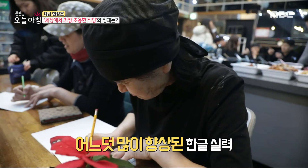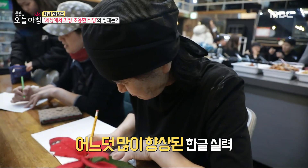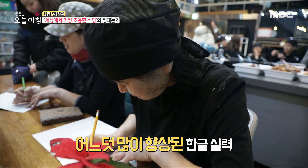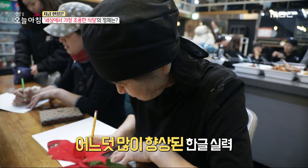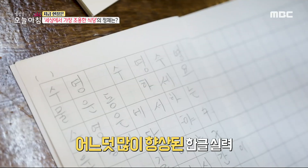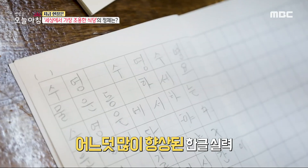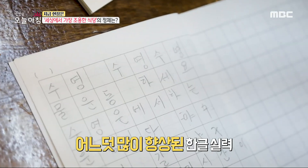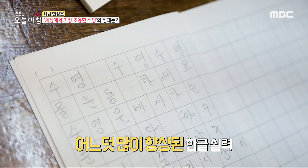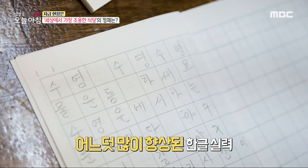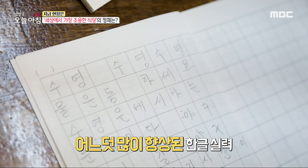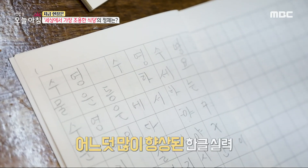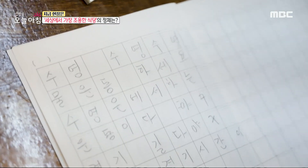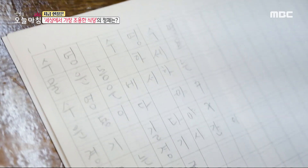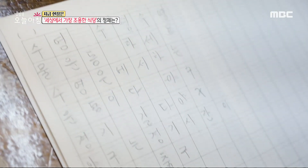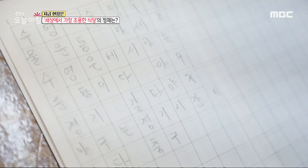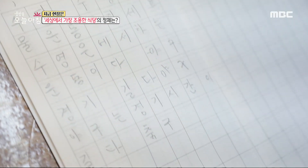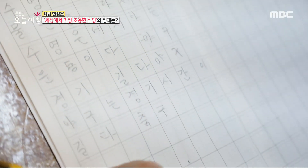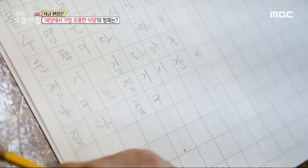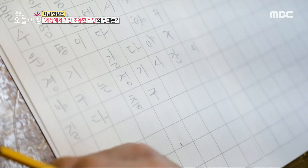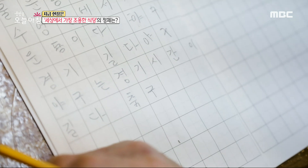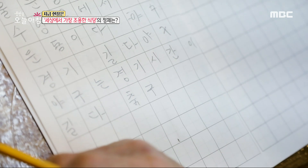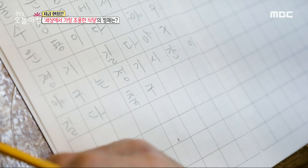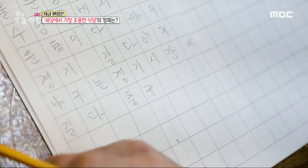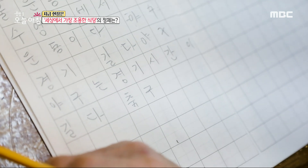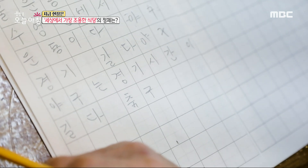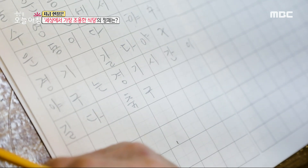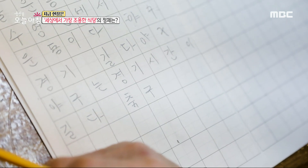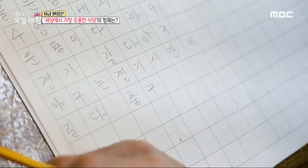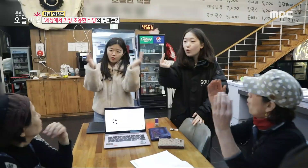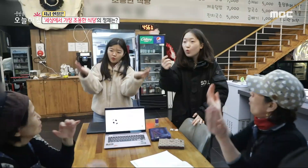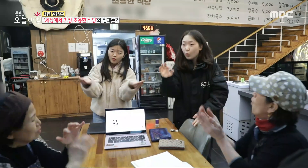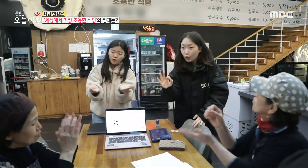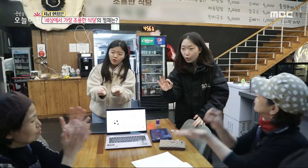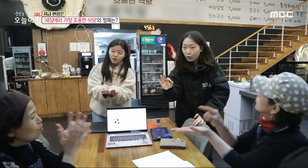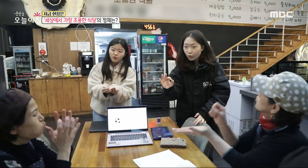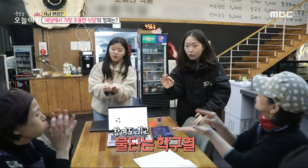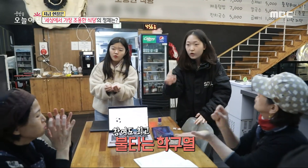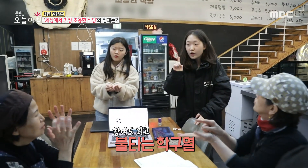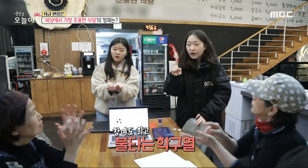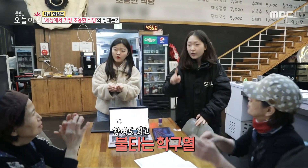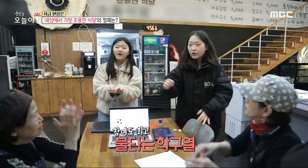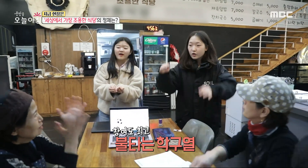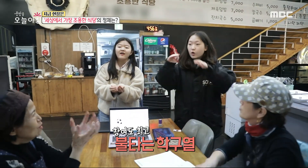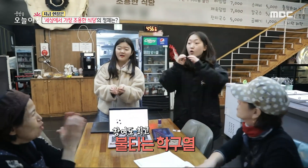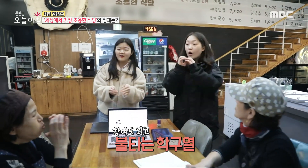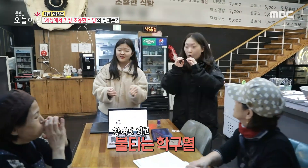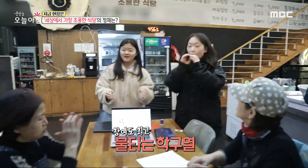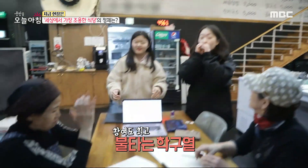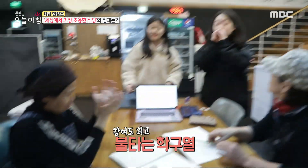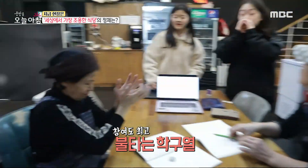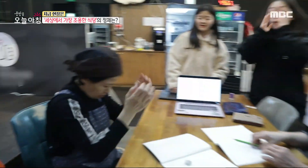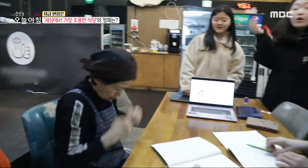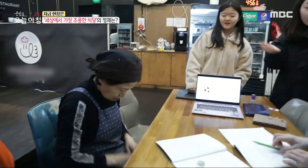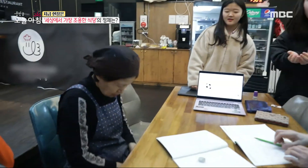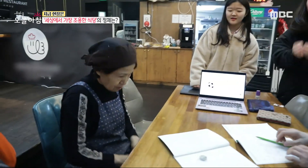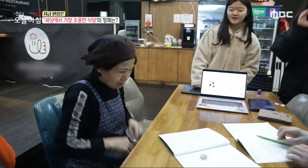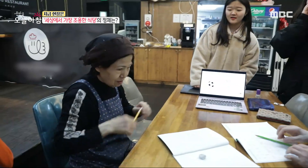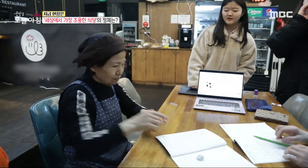하는데요. 덕분에 문장을 쓸 수 있을 만큼 실력이 많이 향상됐습니다. 일하는 곳에서 공부까지 하니까